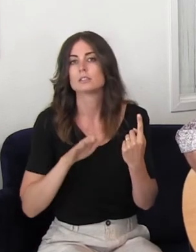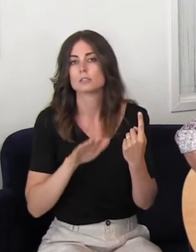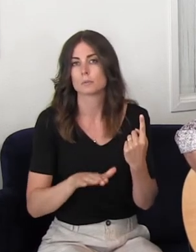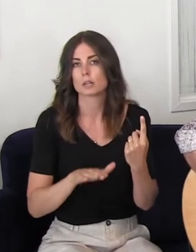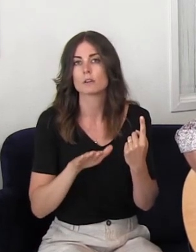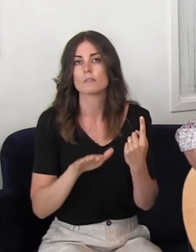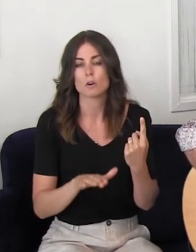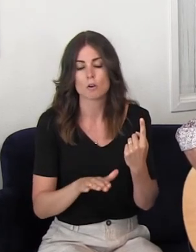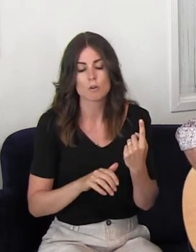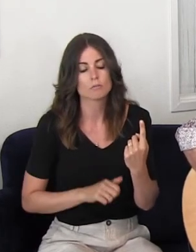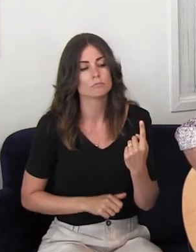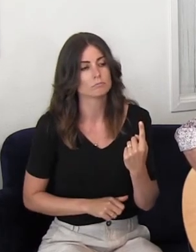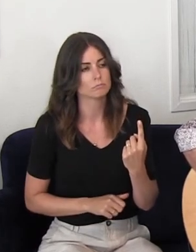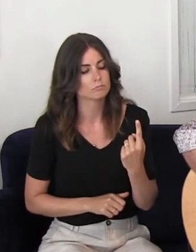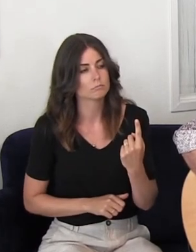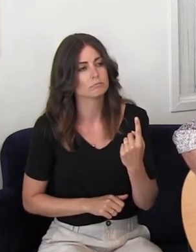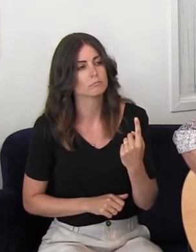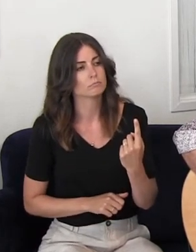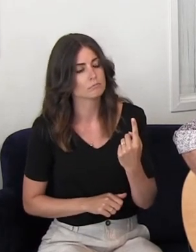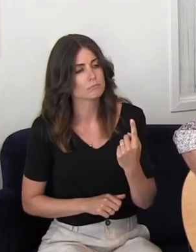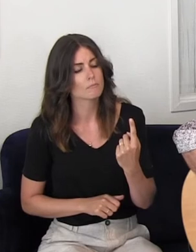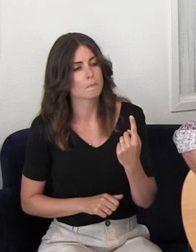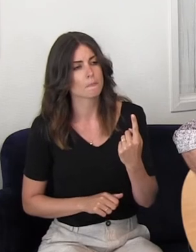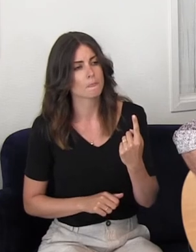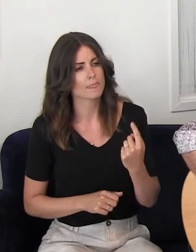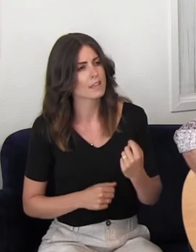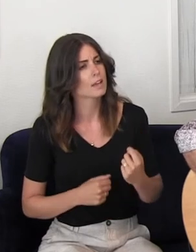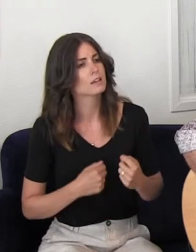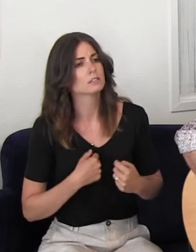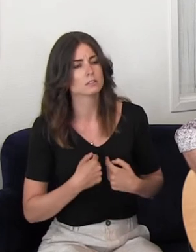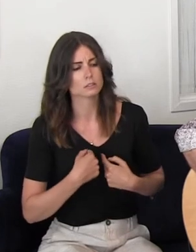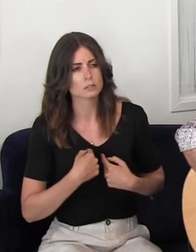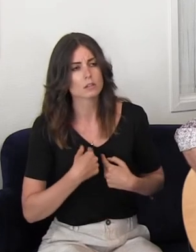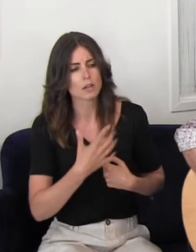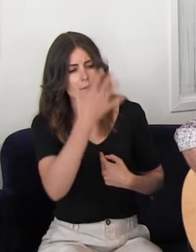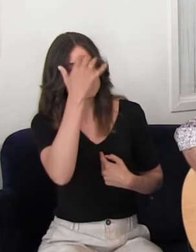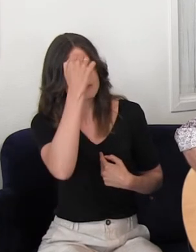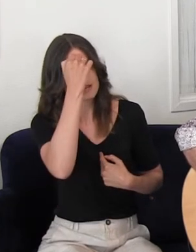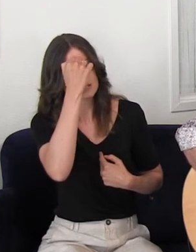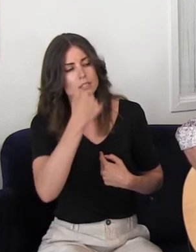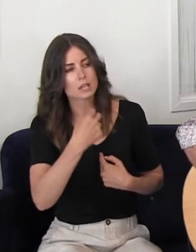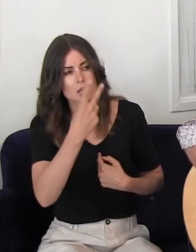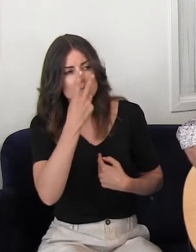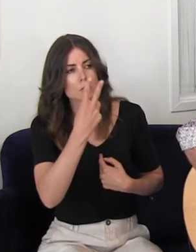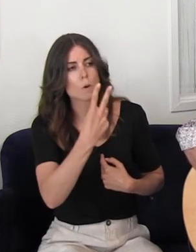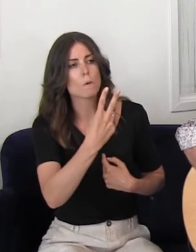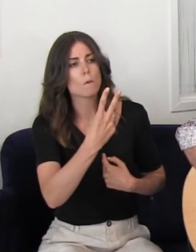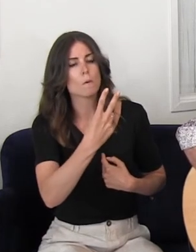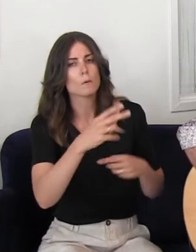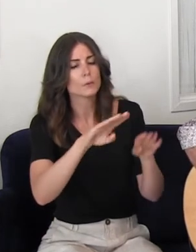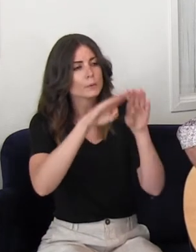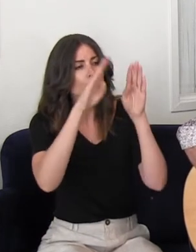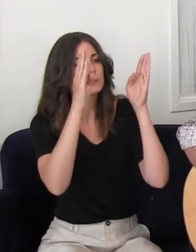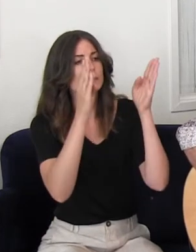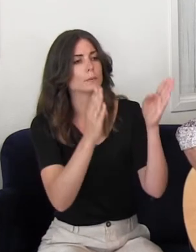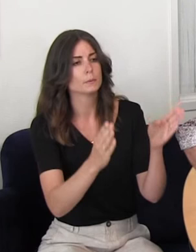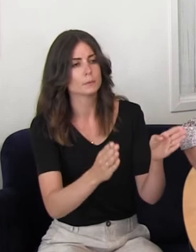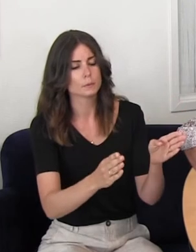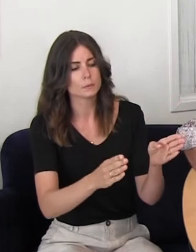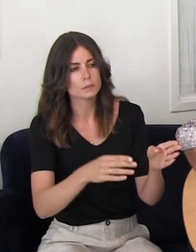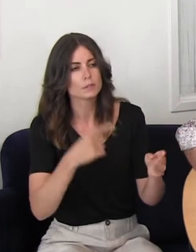allt som är kvar. Och det är som jag såg en gavel